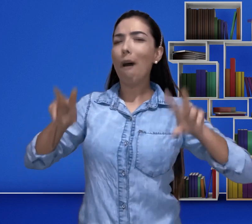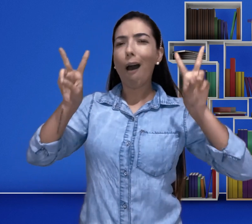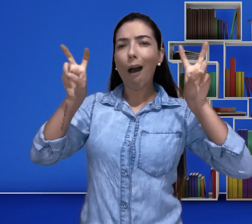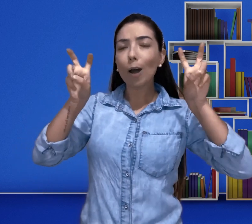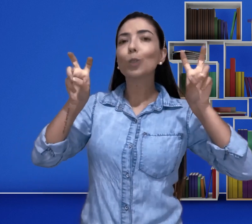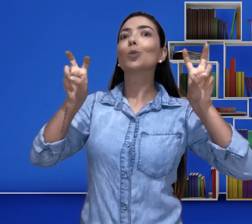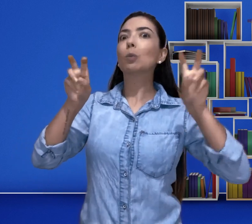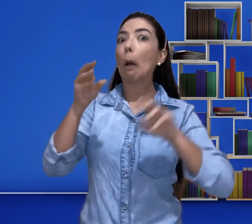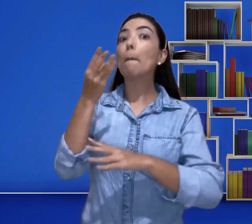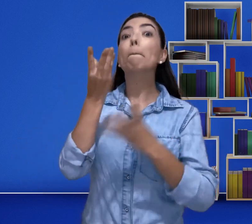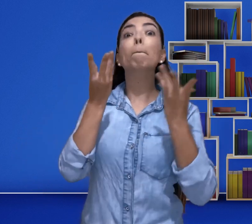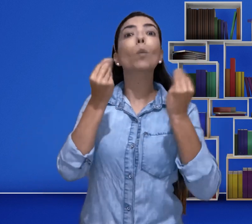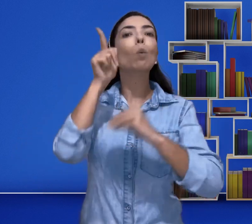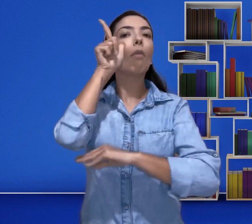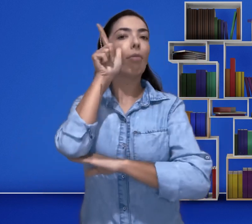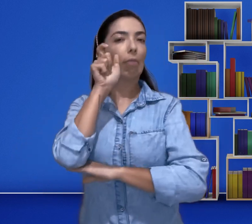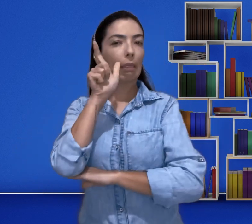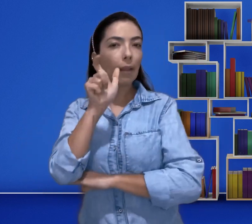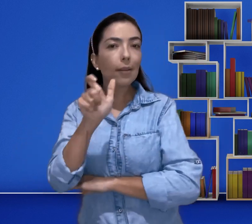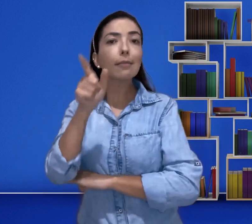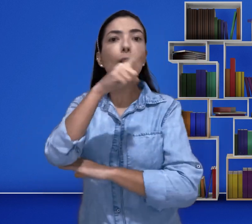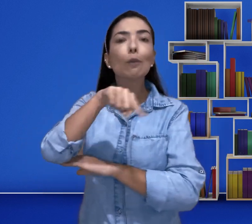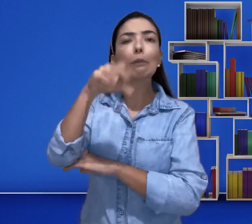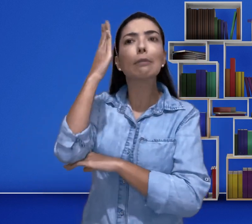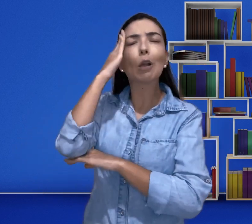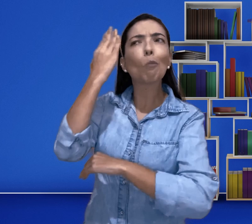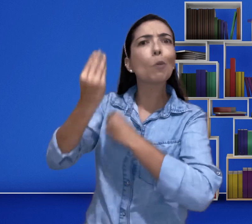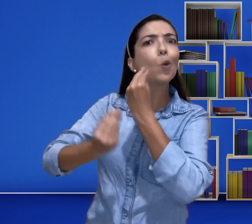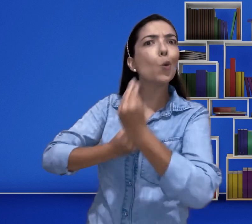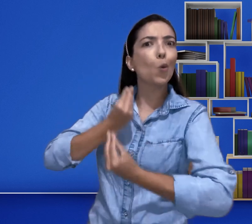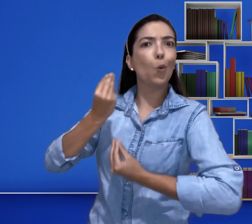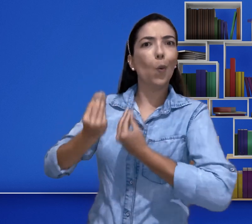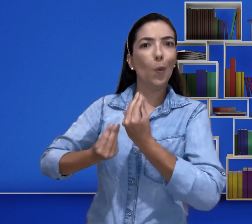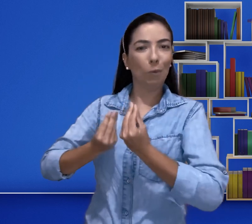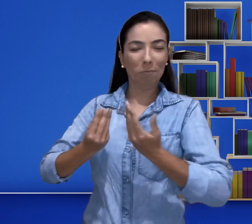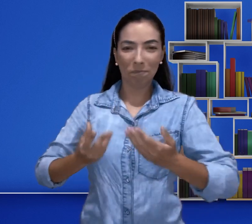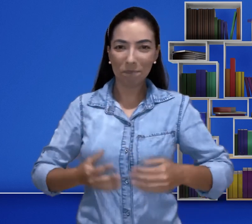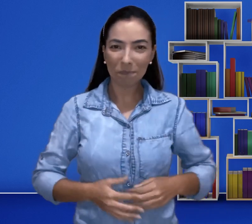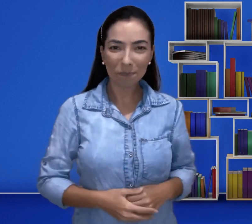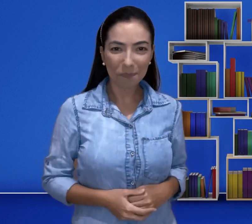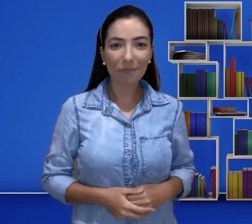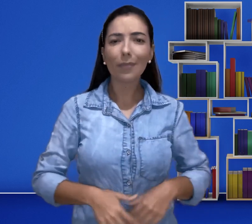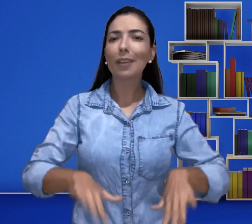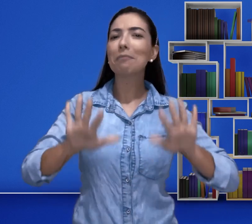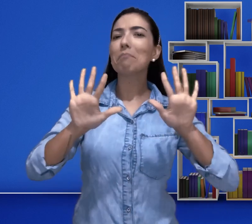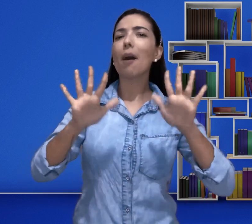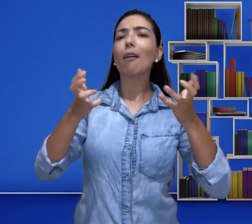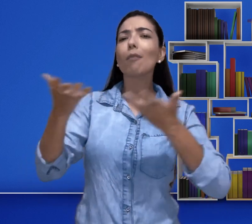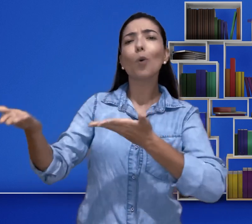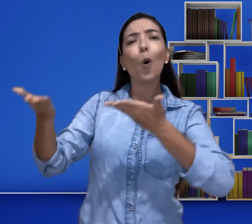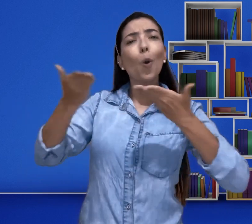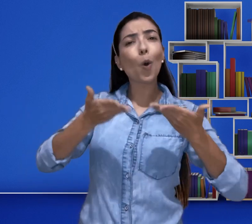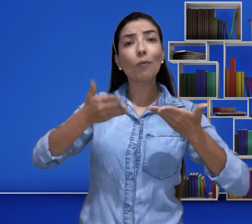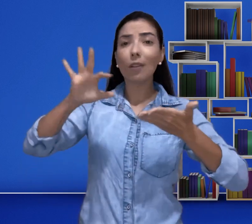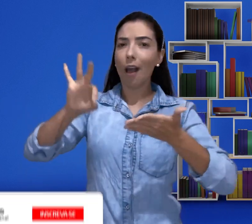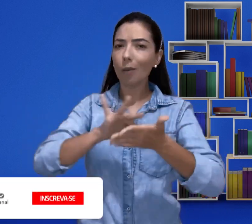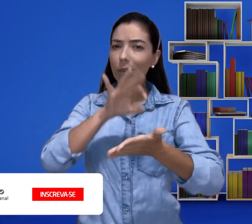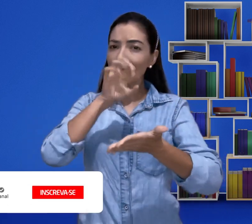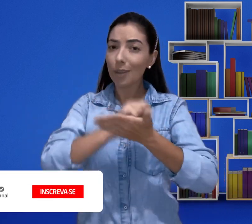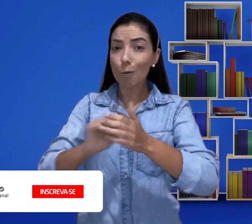tema muito interessante para que vocês consigam entender um pouco mais. Mas antes da gente começar, eu